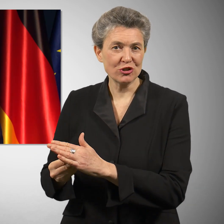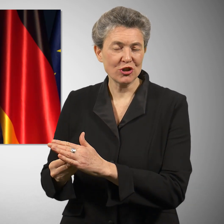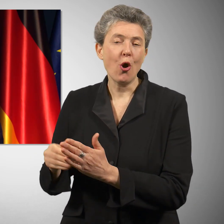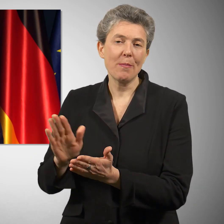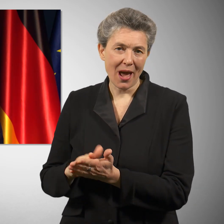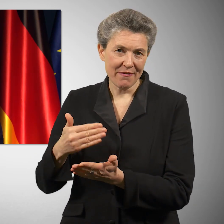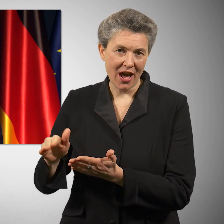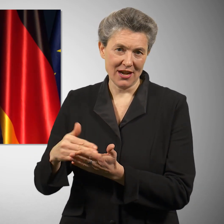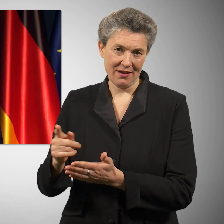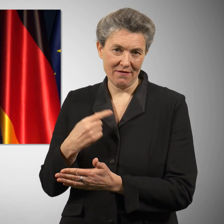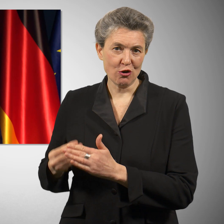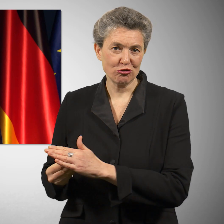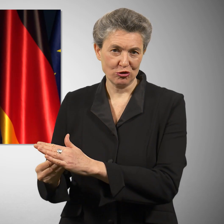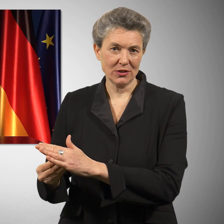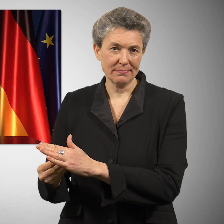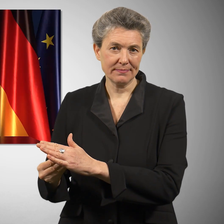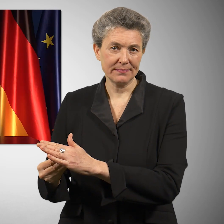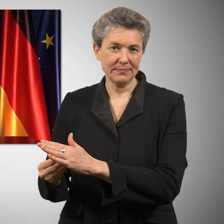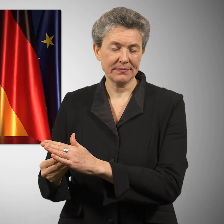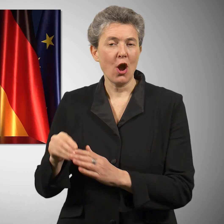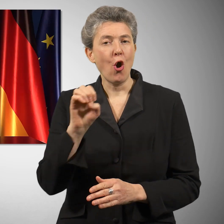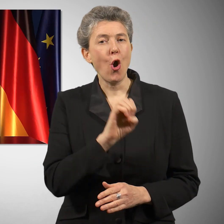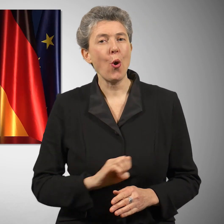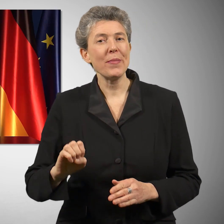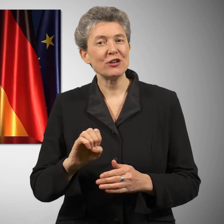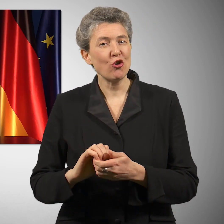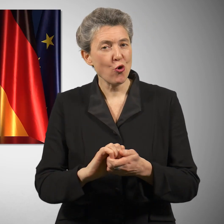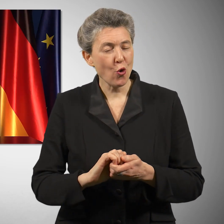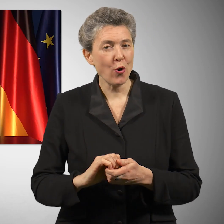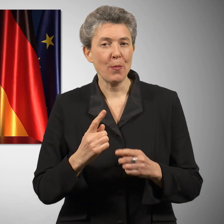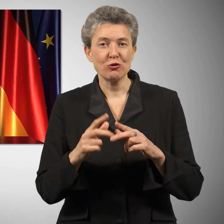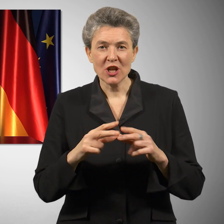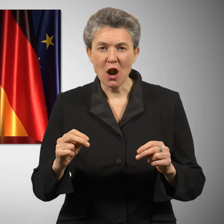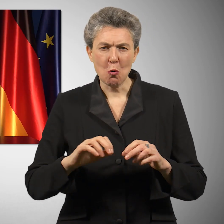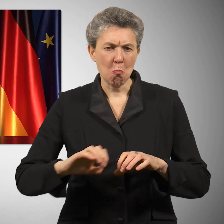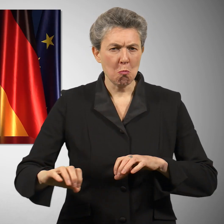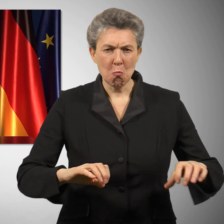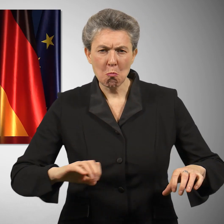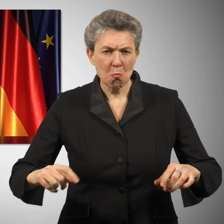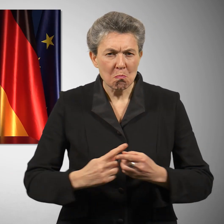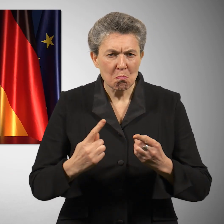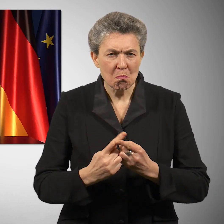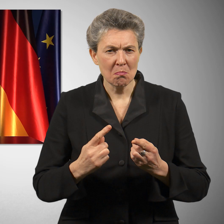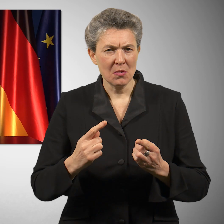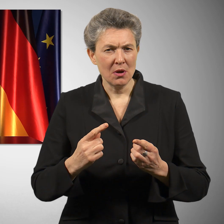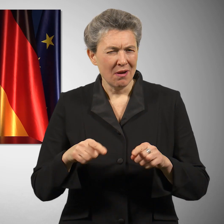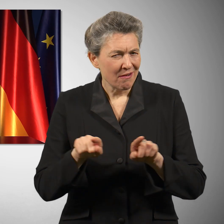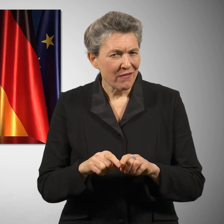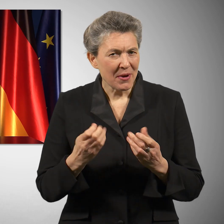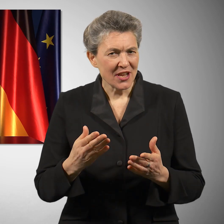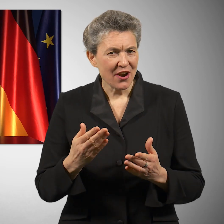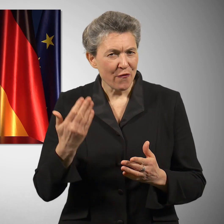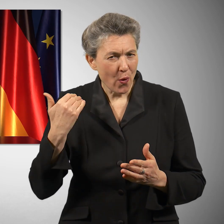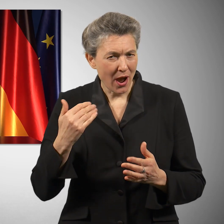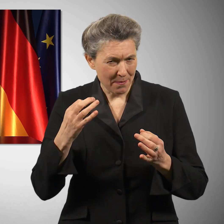die Ukraine weiter unterstützen. Die Europäische Union und die NATO stehen nicht gespalten da, wie in manch